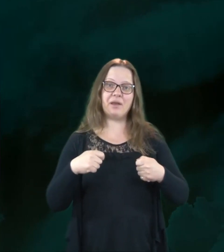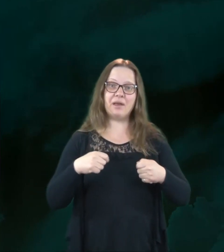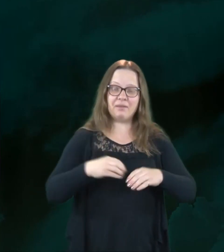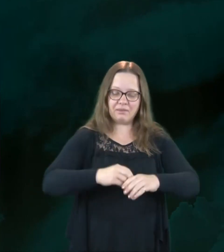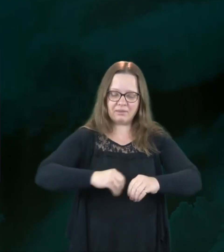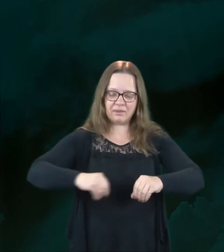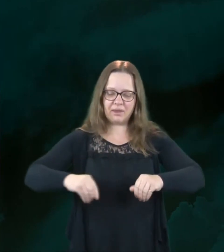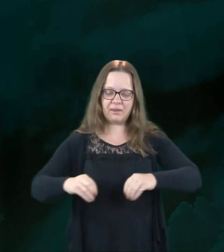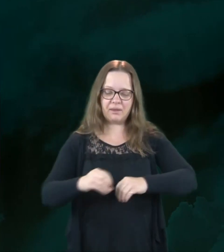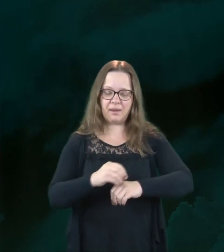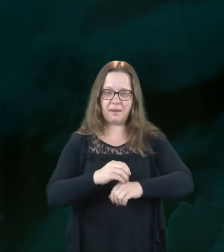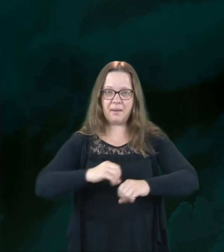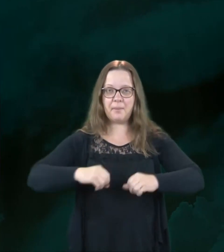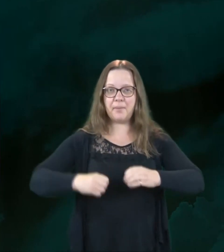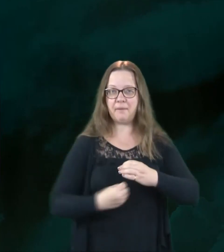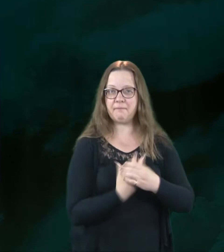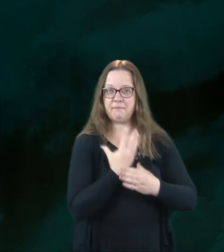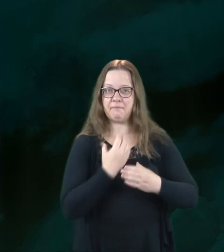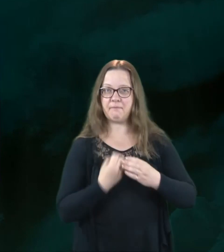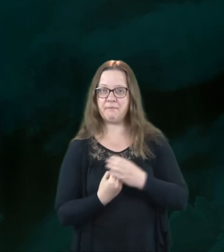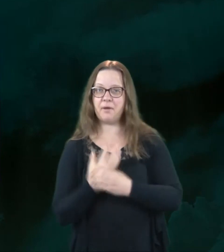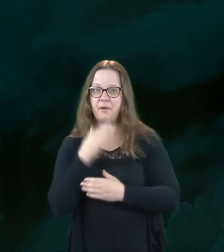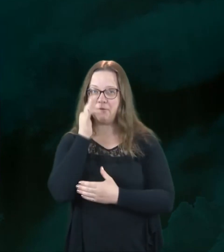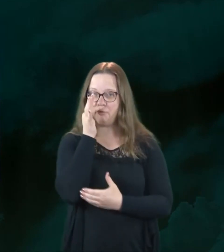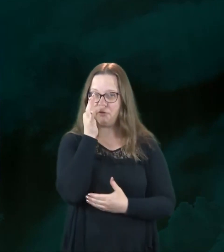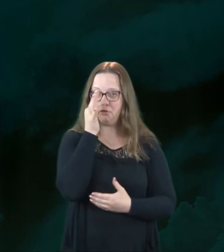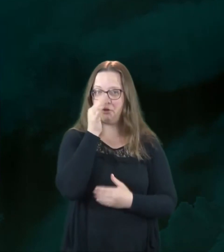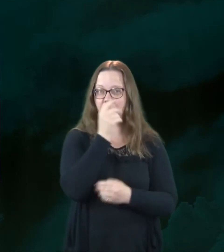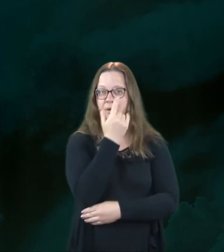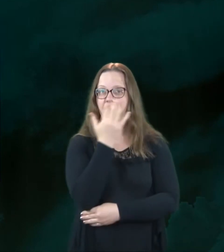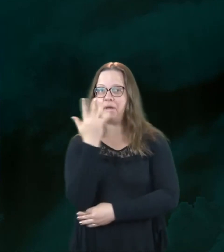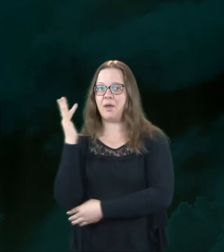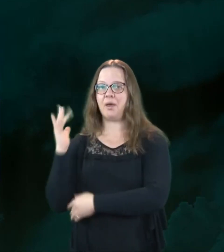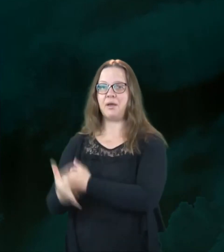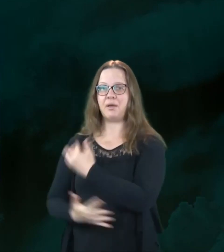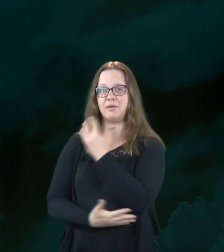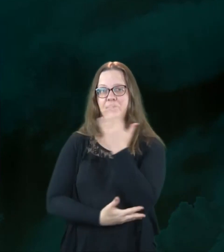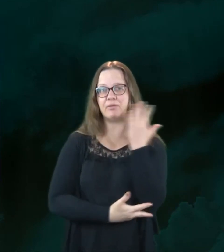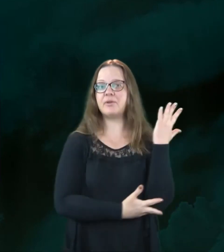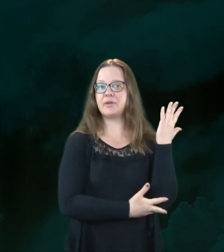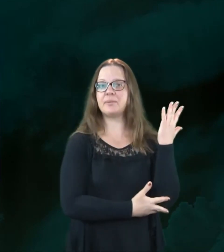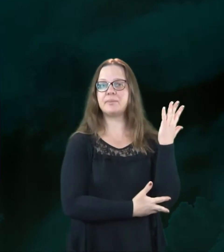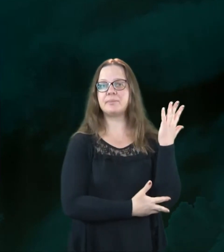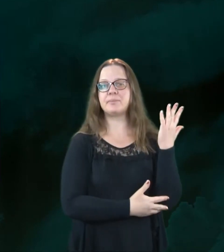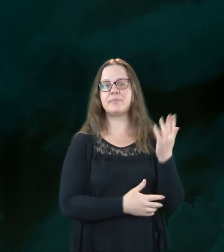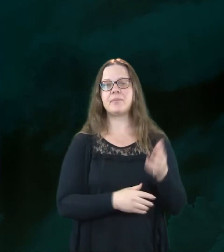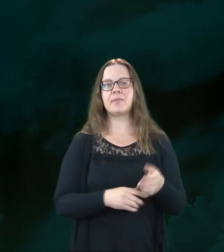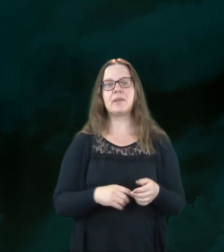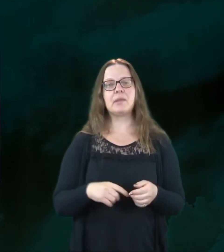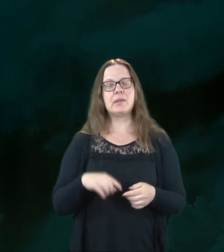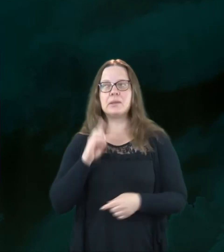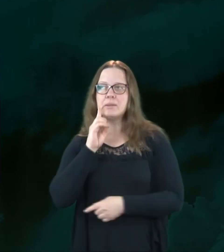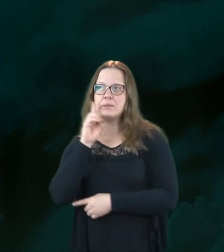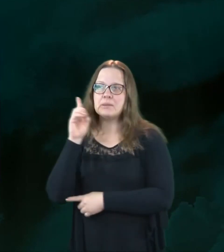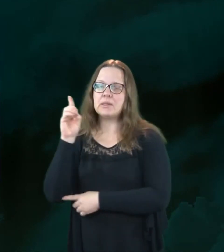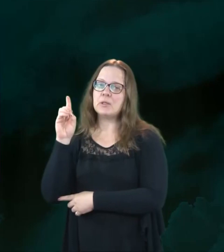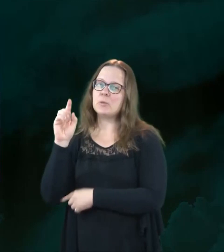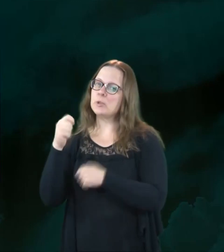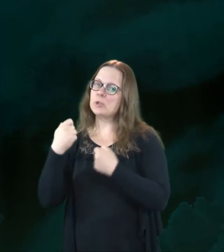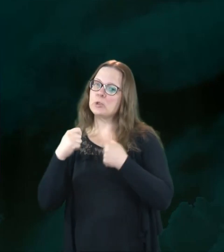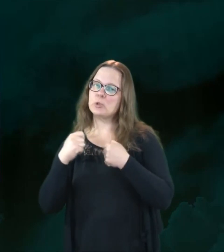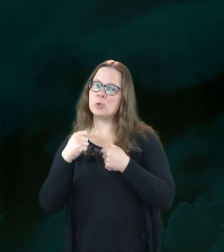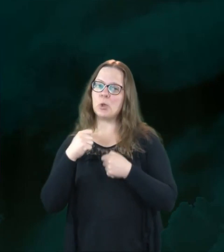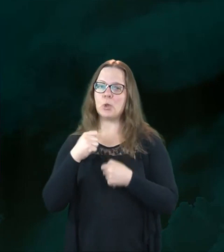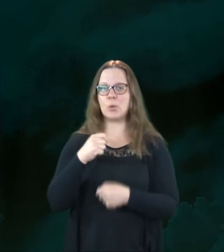para reconstruir toda a sua criação aqui na terra, Deus então precisou fazer, né, o primeiro dia a